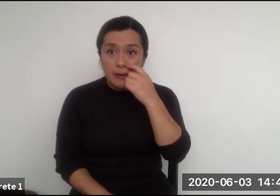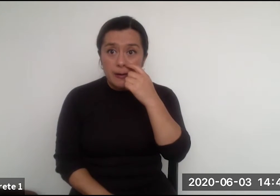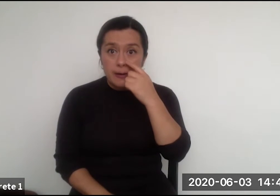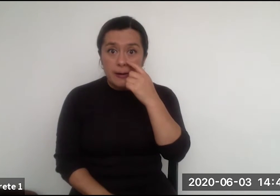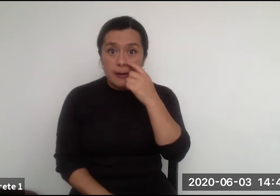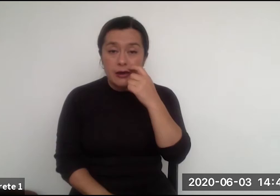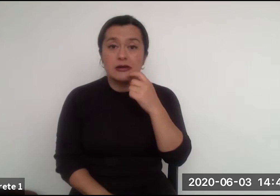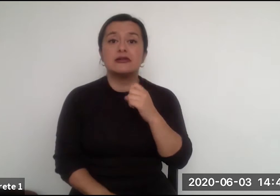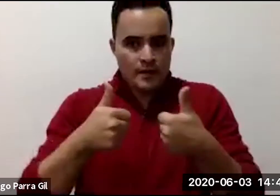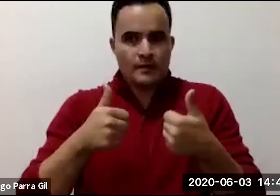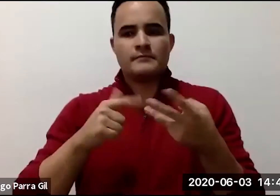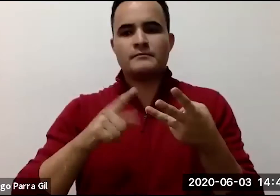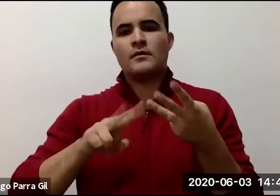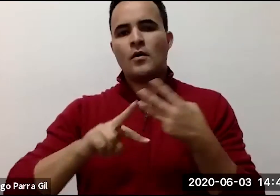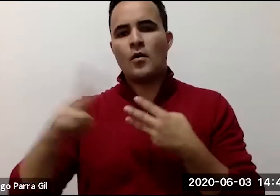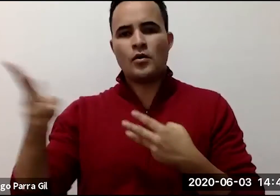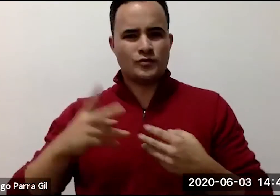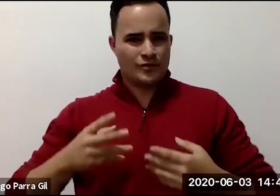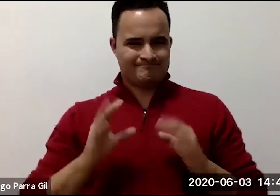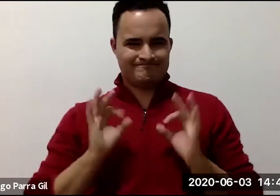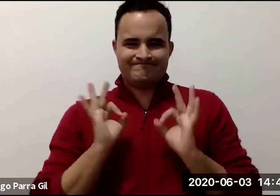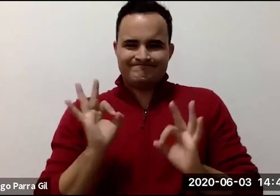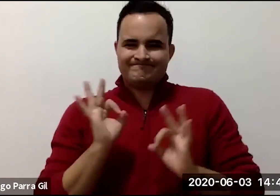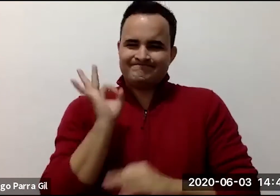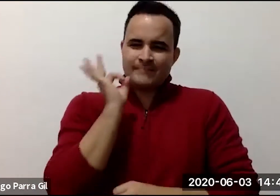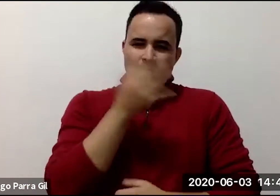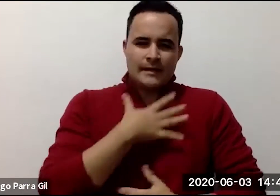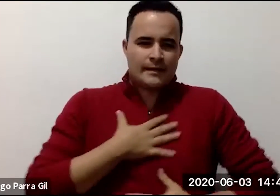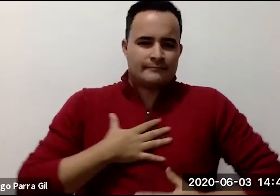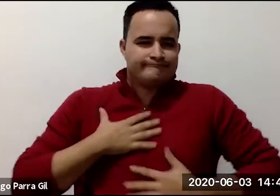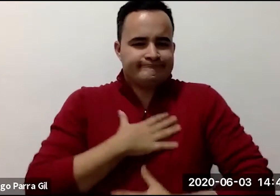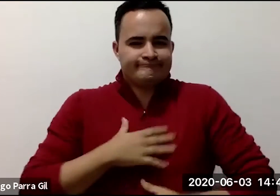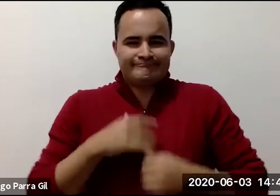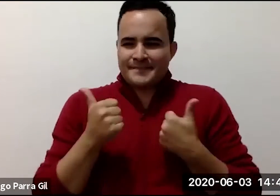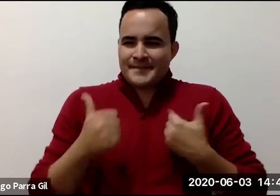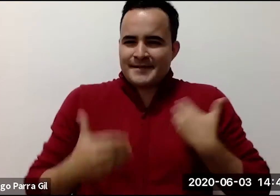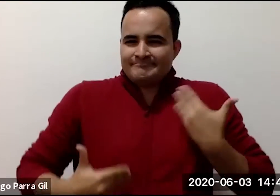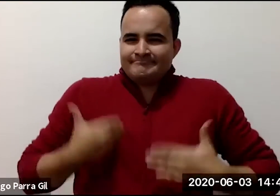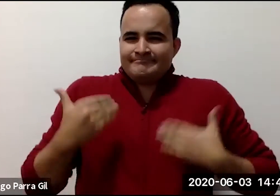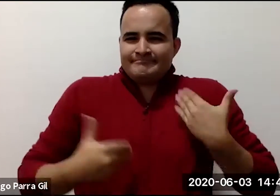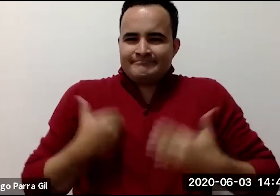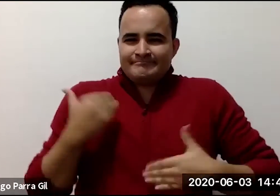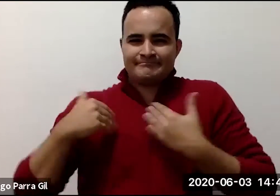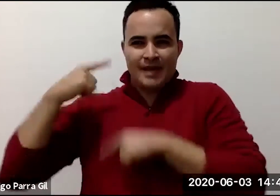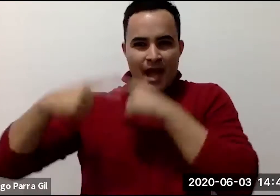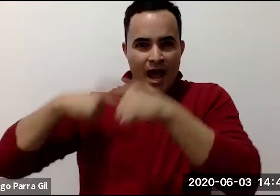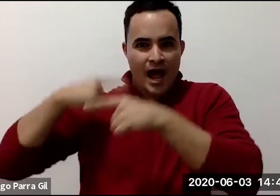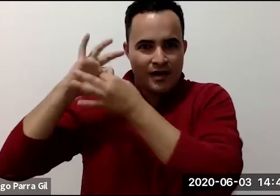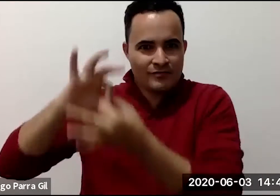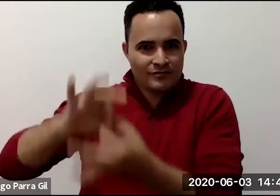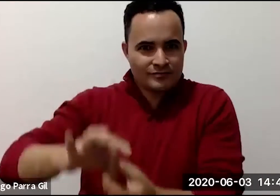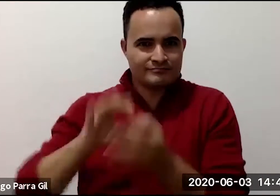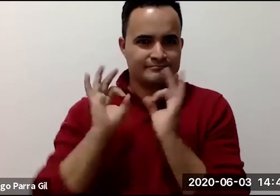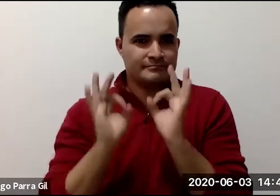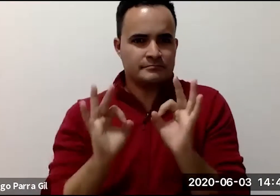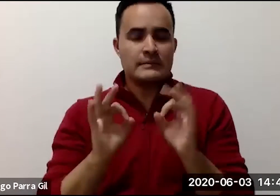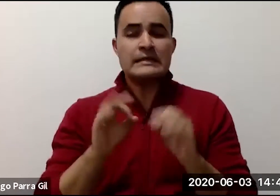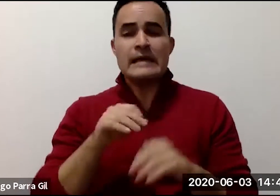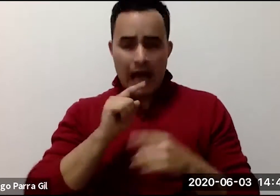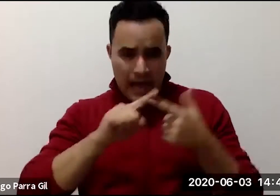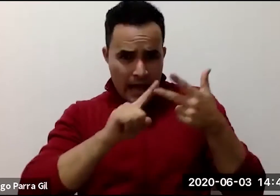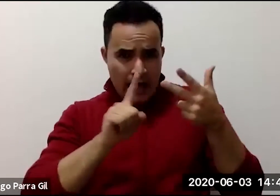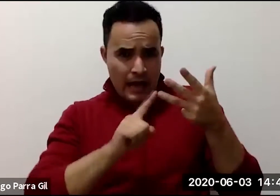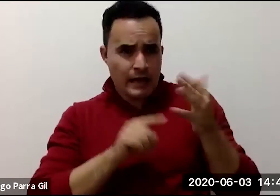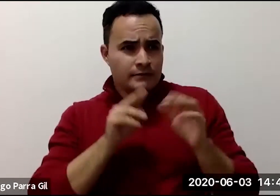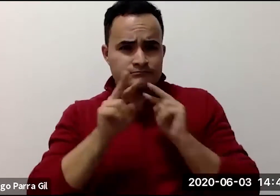o la vida sabrosa afrodiaspórica. Y en ese escenario planetario en donde se han recrudecido las